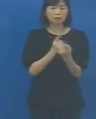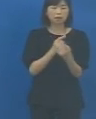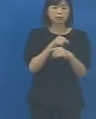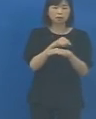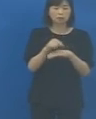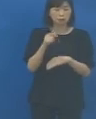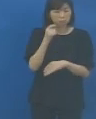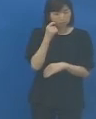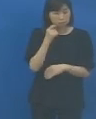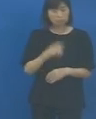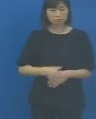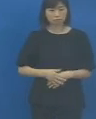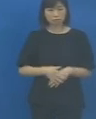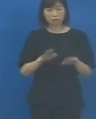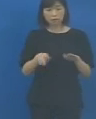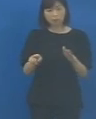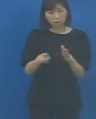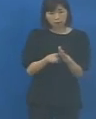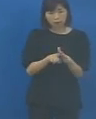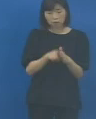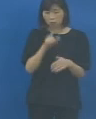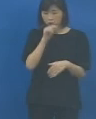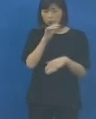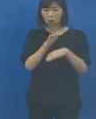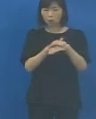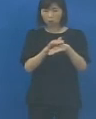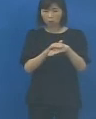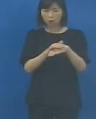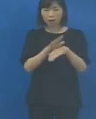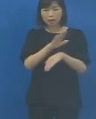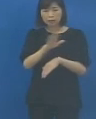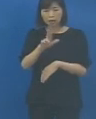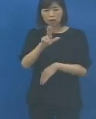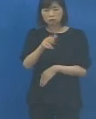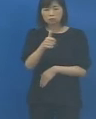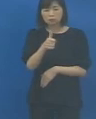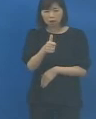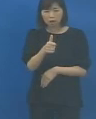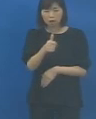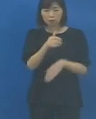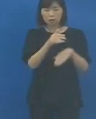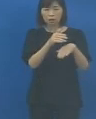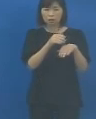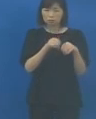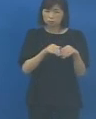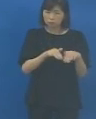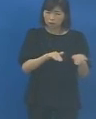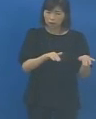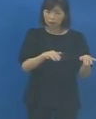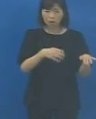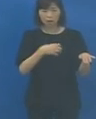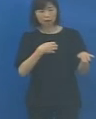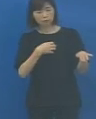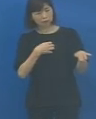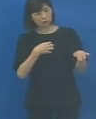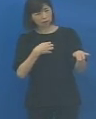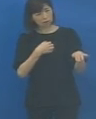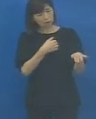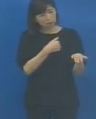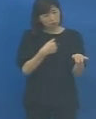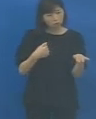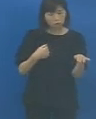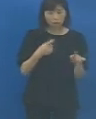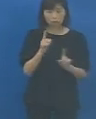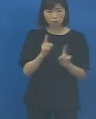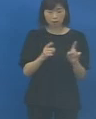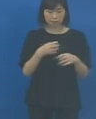デルタによってひょっとすると危ういんではないかなと思うことすら考えるんですけど、それを思うとこの4連休もかなりその